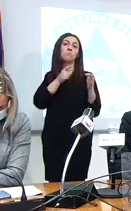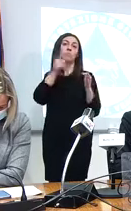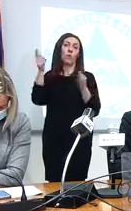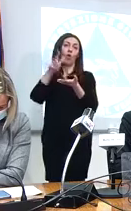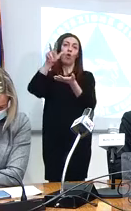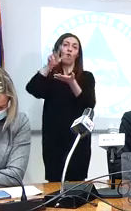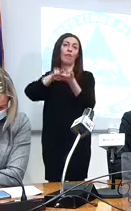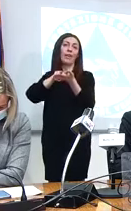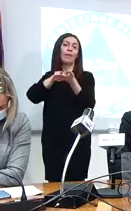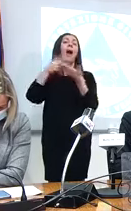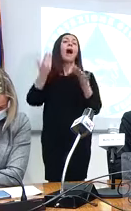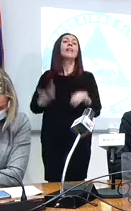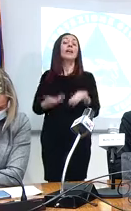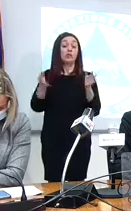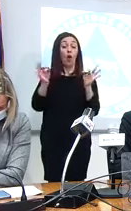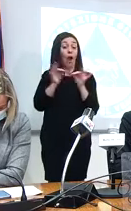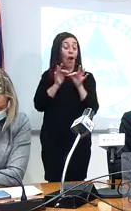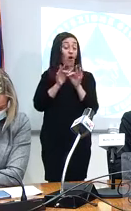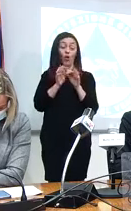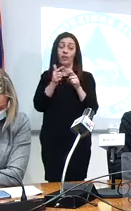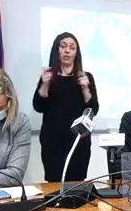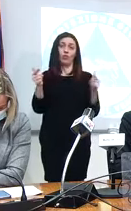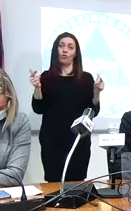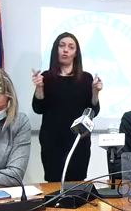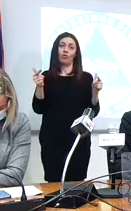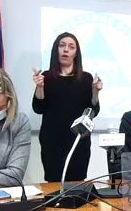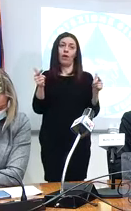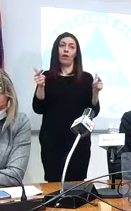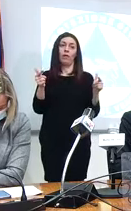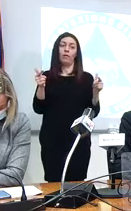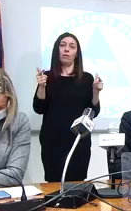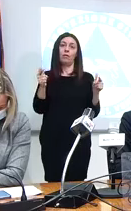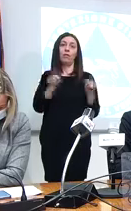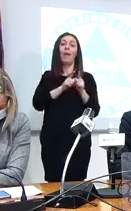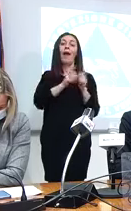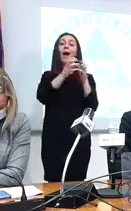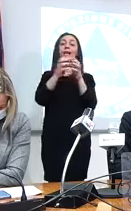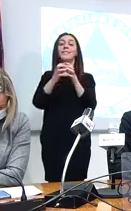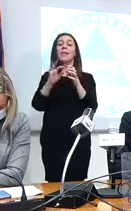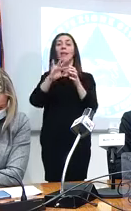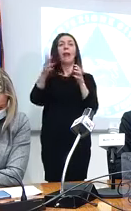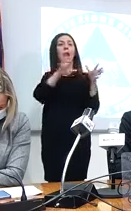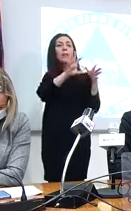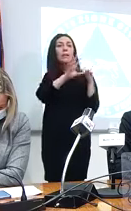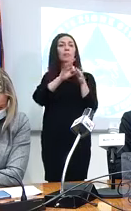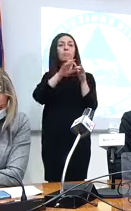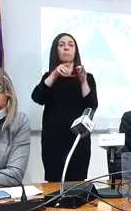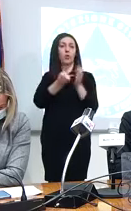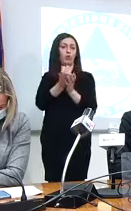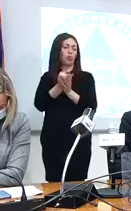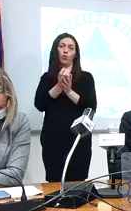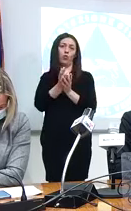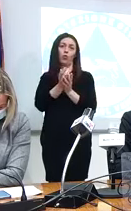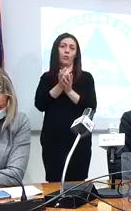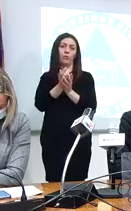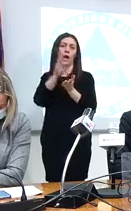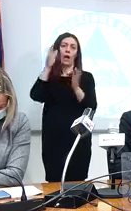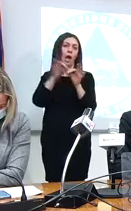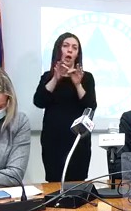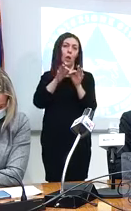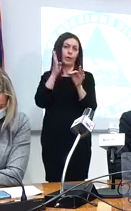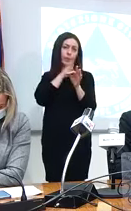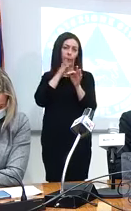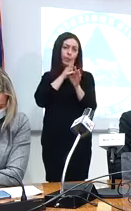accordi in essere per sviluppare ulteriori siti produttivi. Stanno investendo in quelli che hanno,